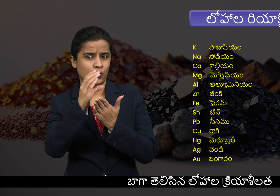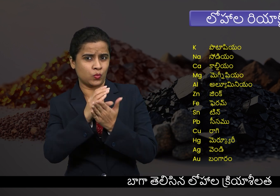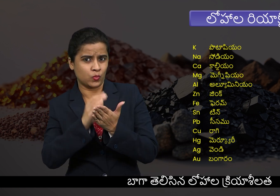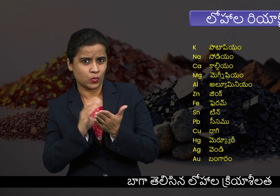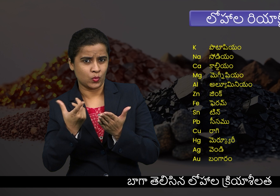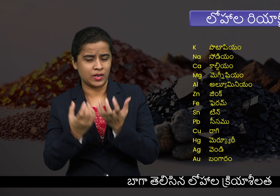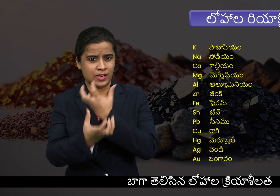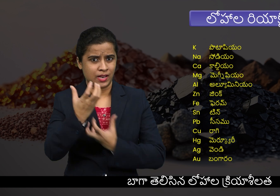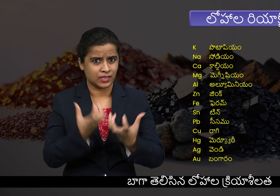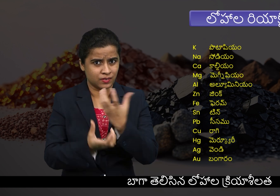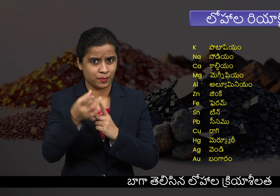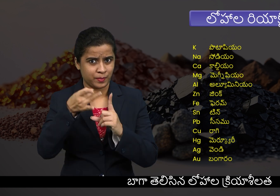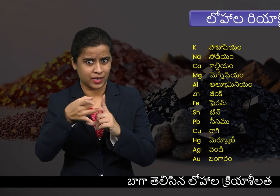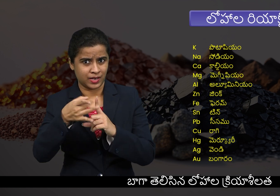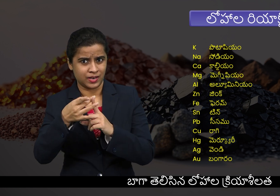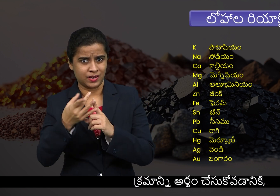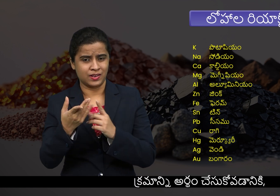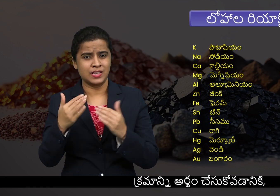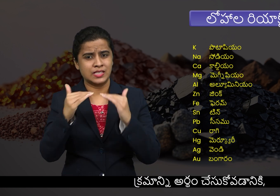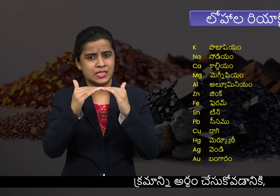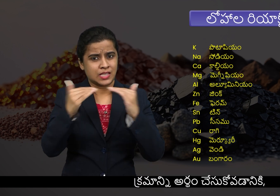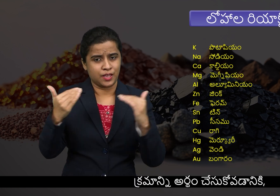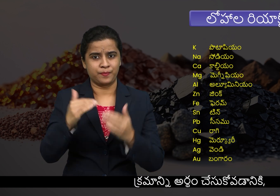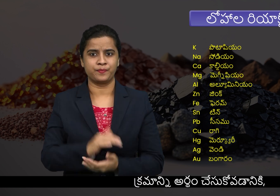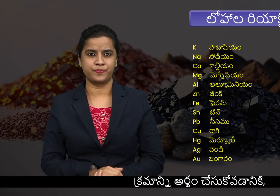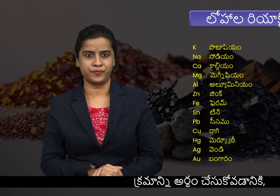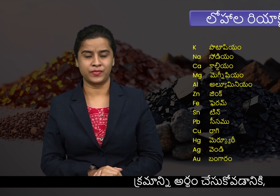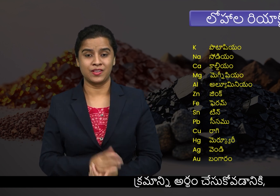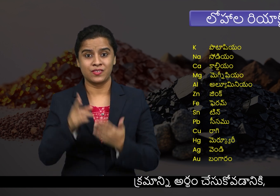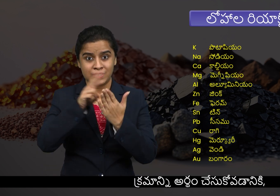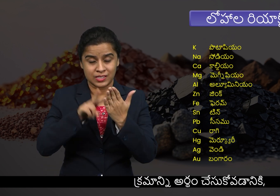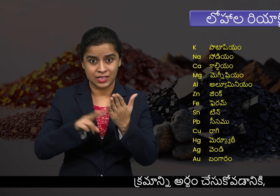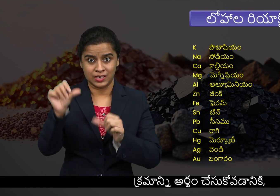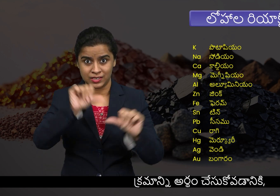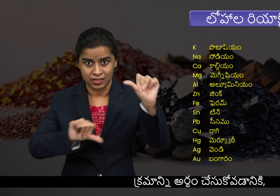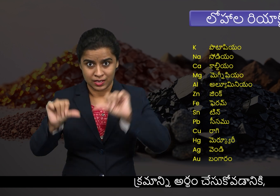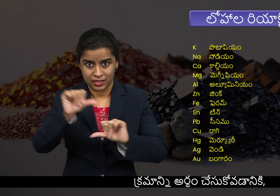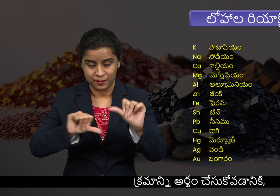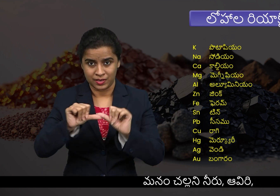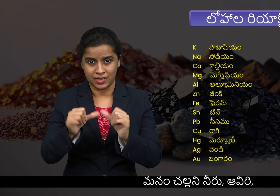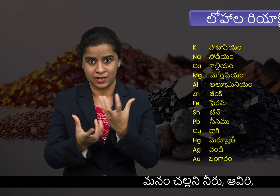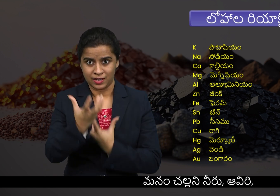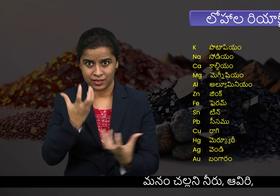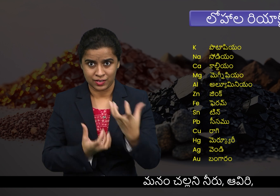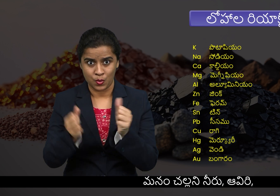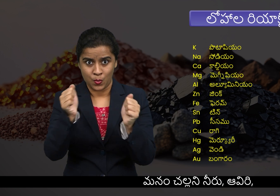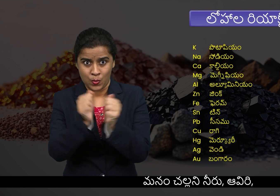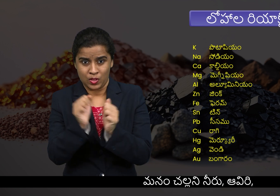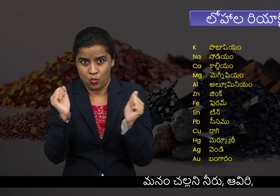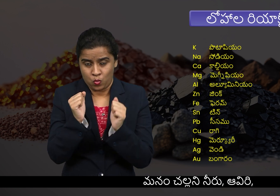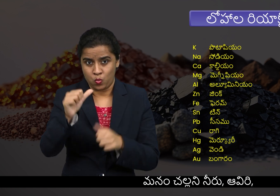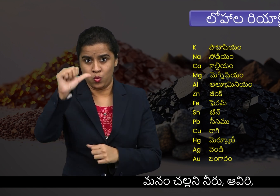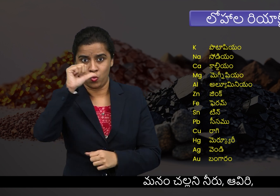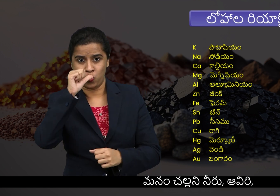బాగా తెలిసిన లోహాల క్రియాశీలత క్రమాన్ని అర్థం చేసుకోవడానికి మనం చల్లని